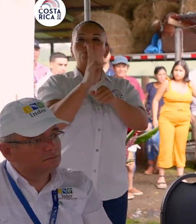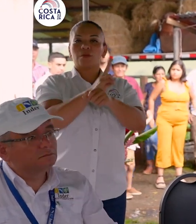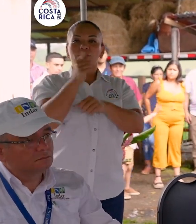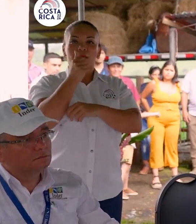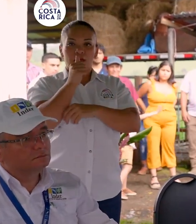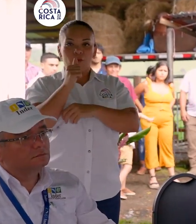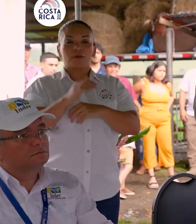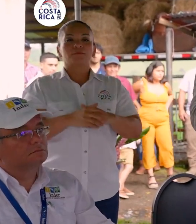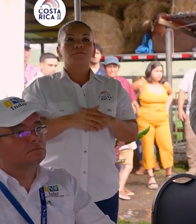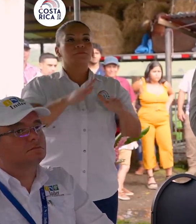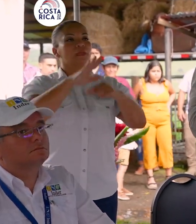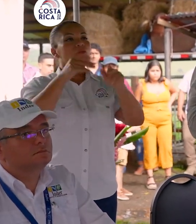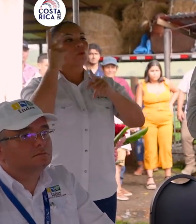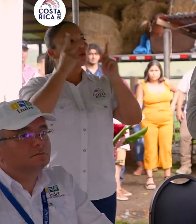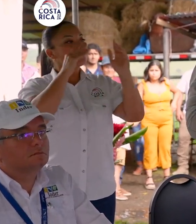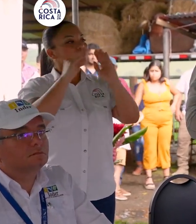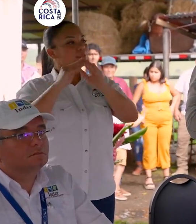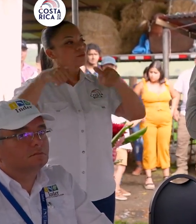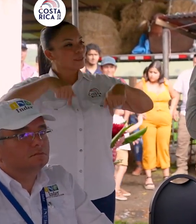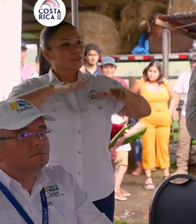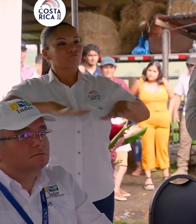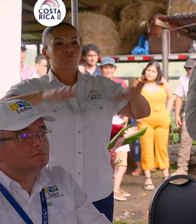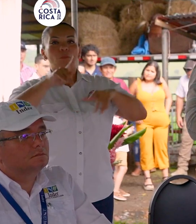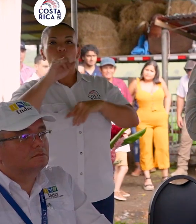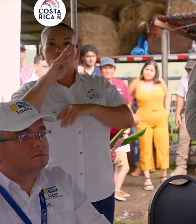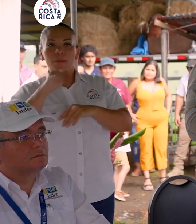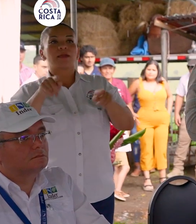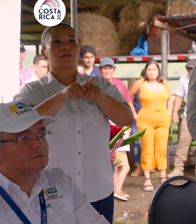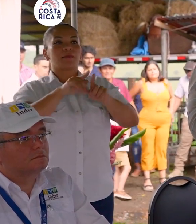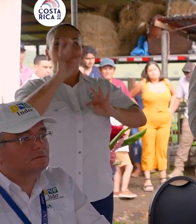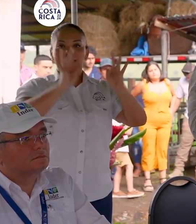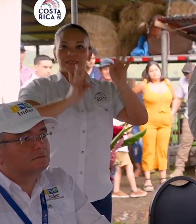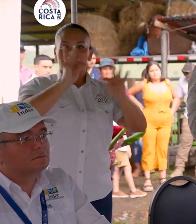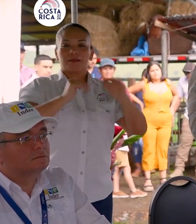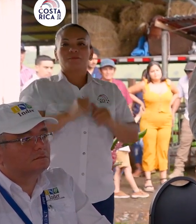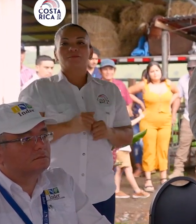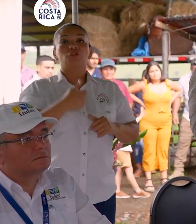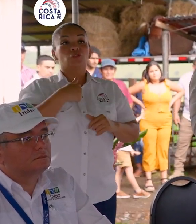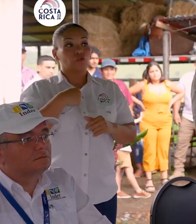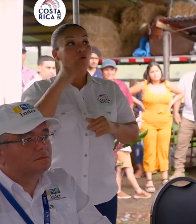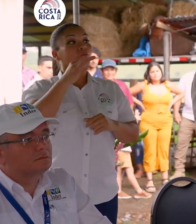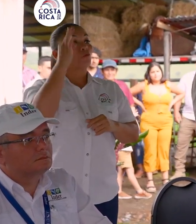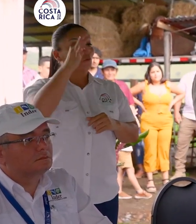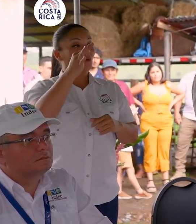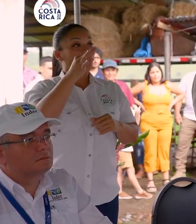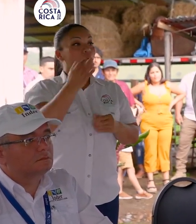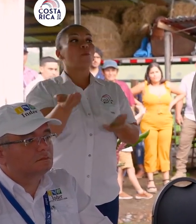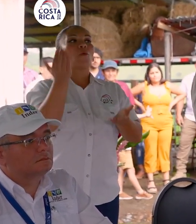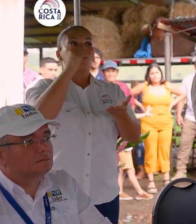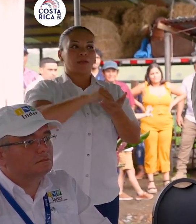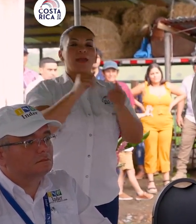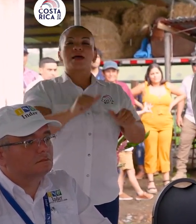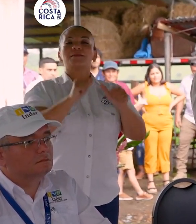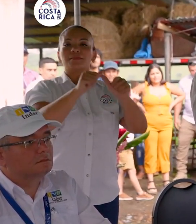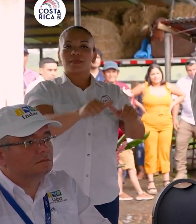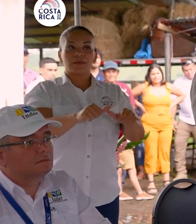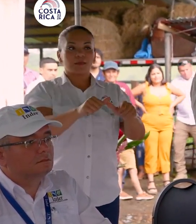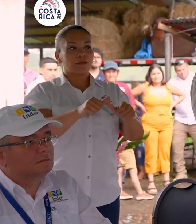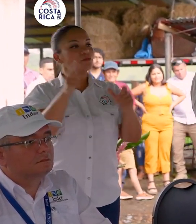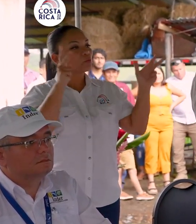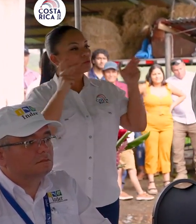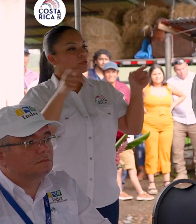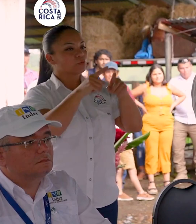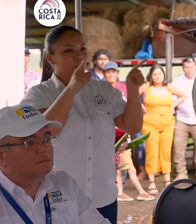del Agua y a todos los vecinos de La Poma y de Tilarán. Volveré en el futuro cercano a seguir